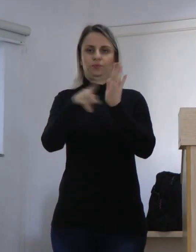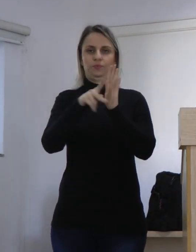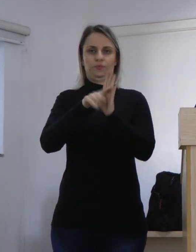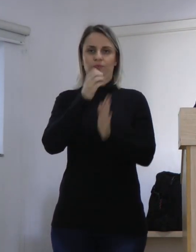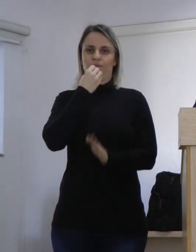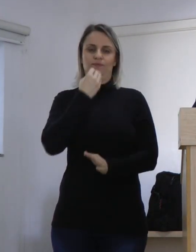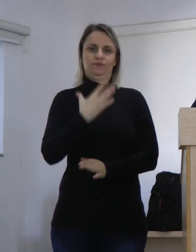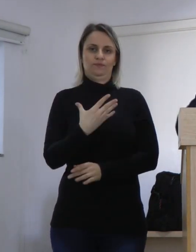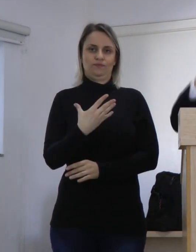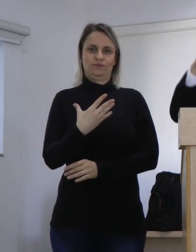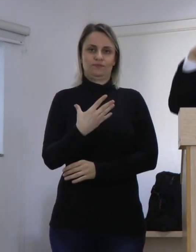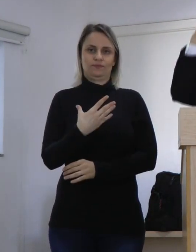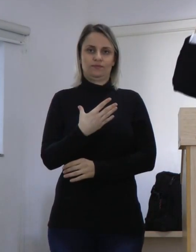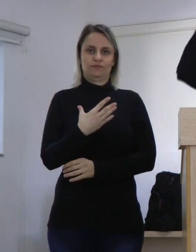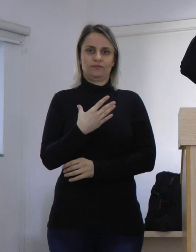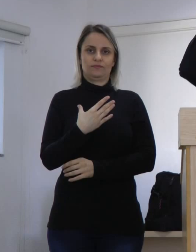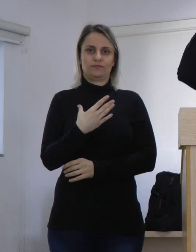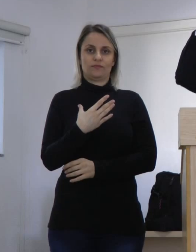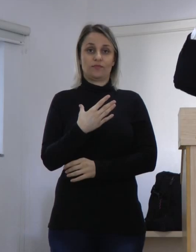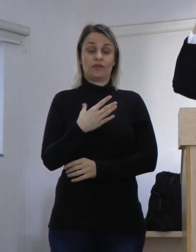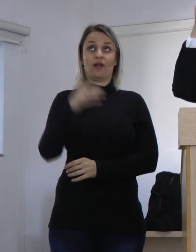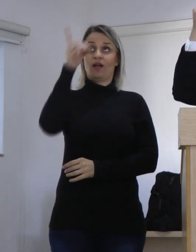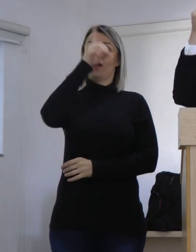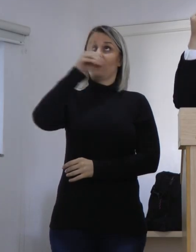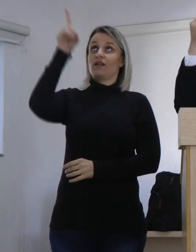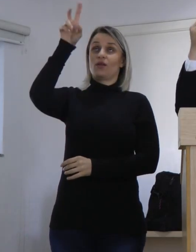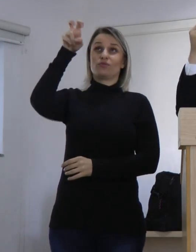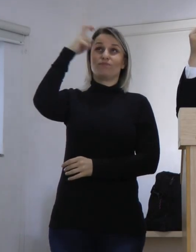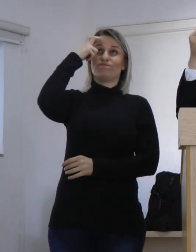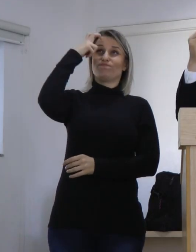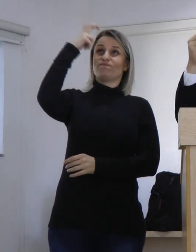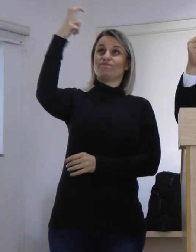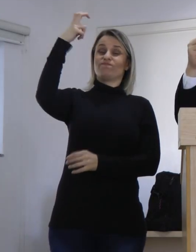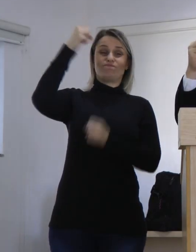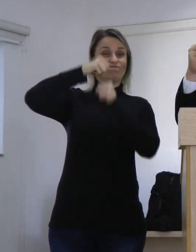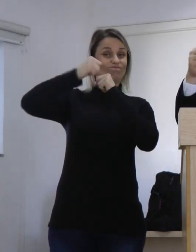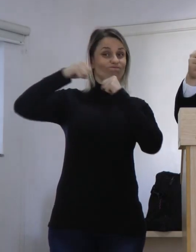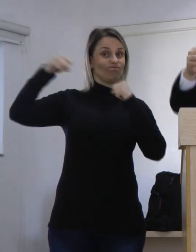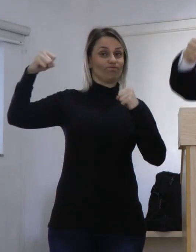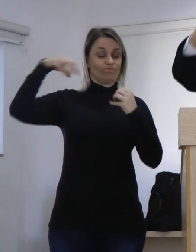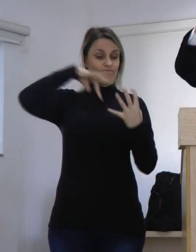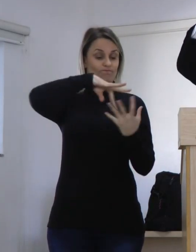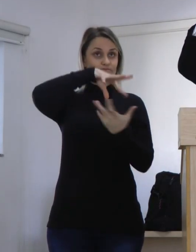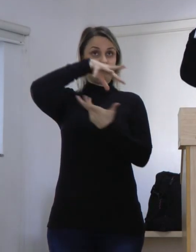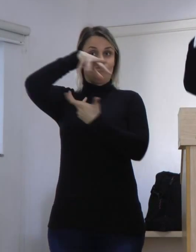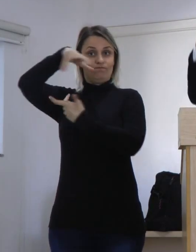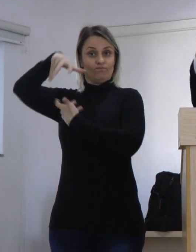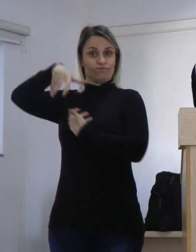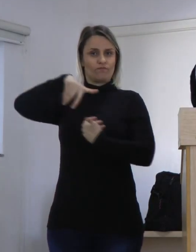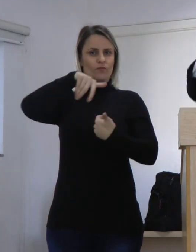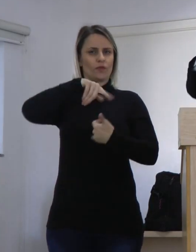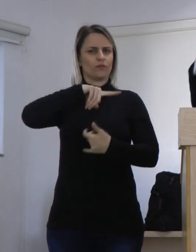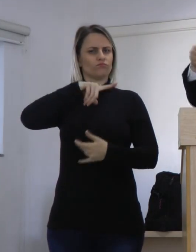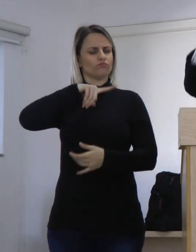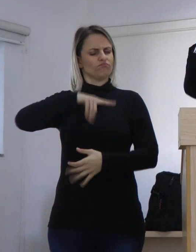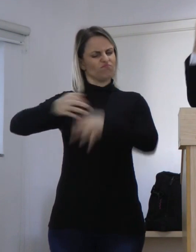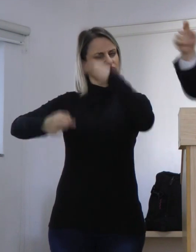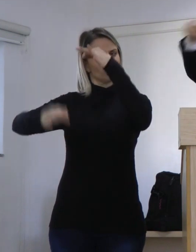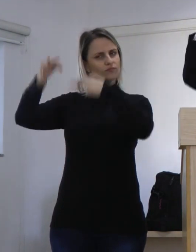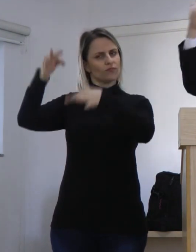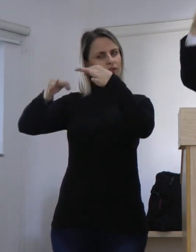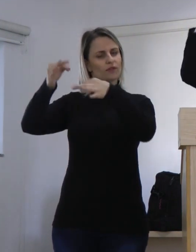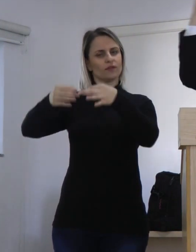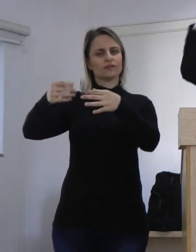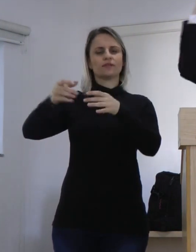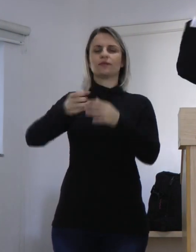E sendo Deus a inteligência suprema do universo, soberanamente justo e soberanamente bom.